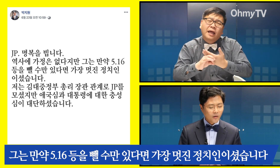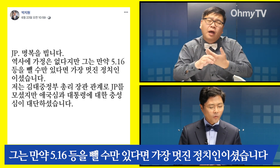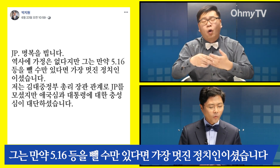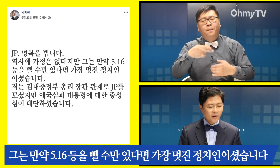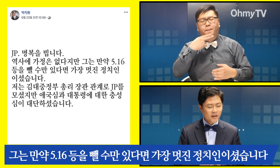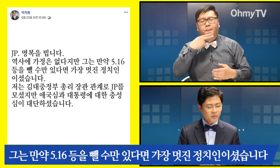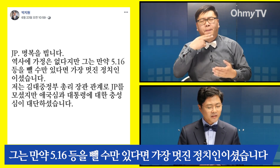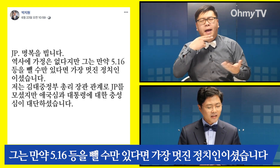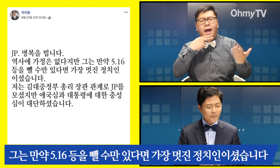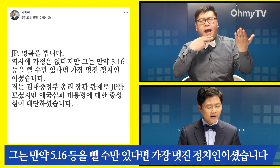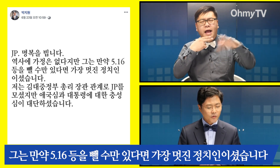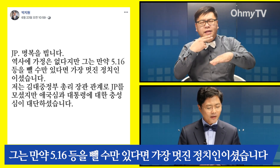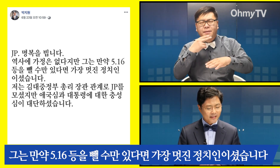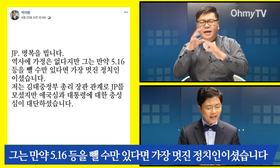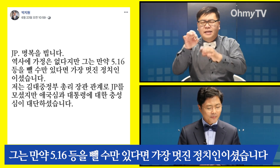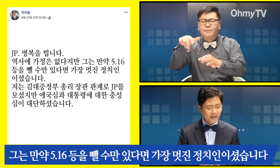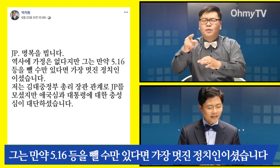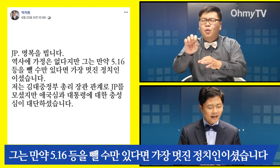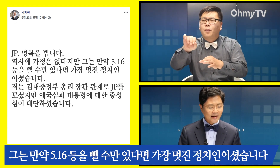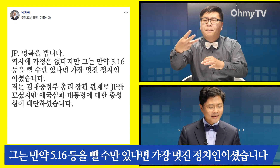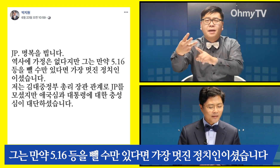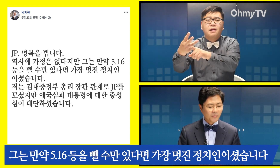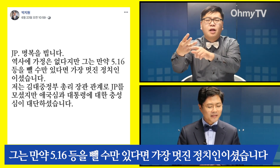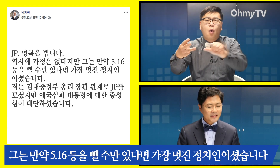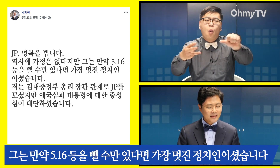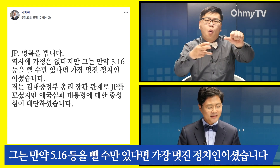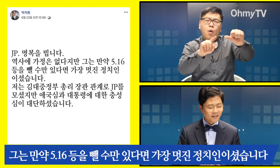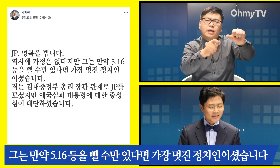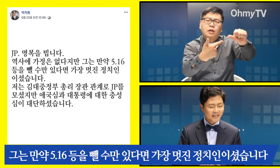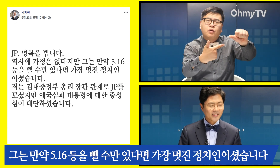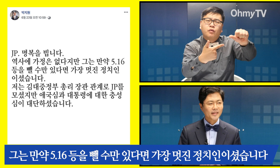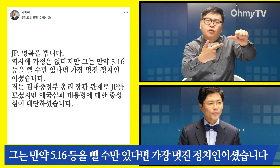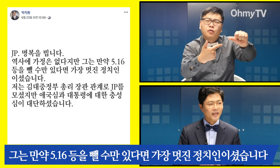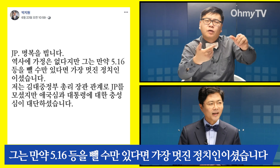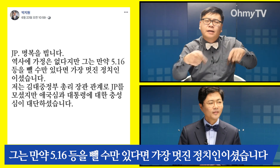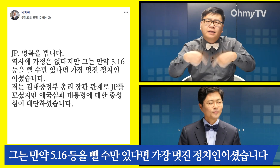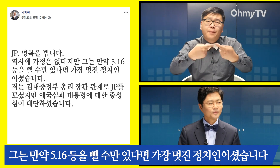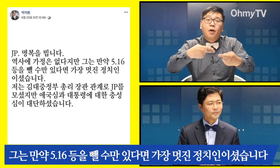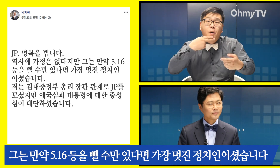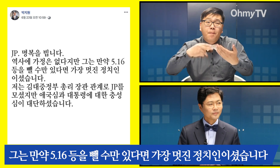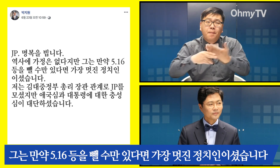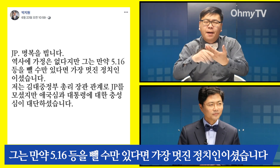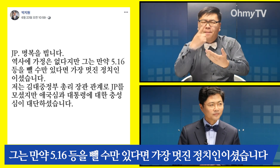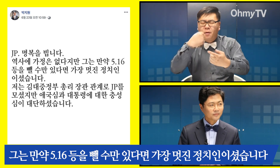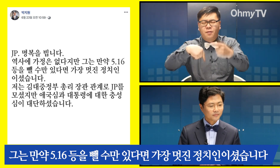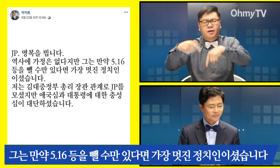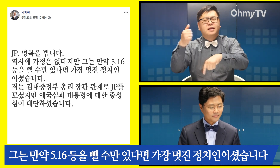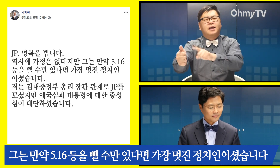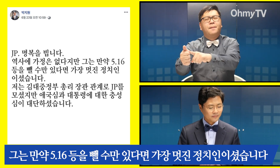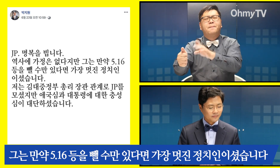만약 5.16 등을 뺄 수만 있다면 가장 멋진 정치인이셨습니다.